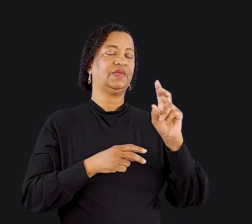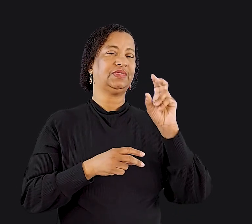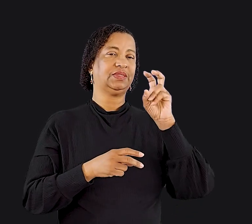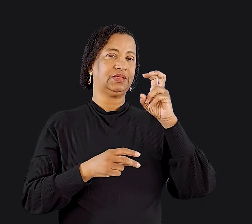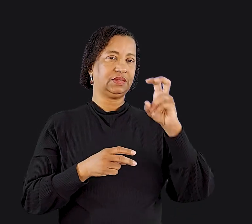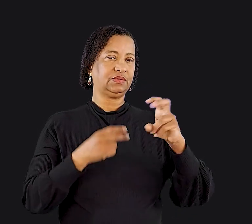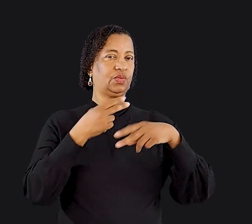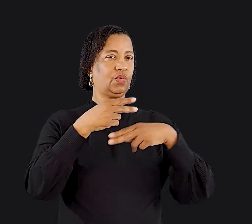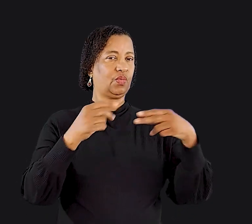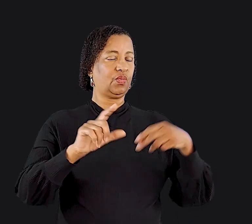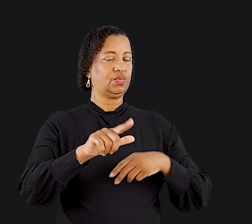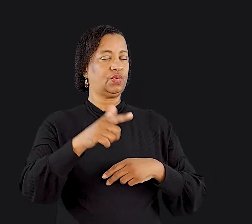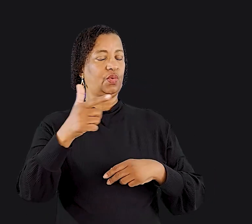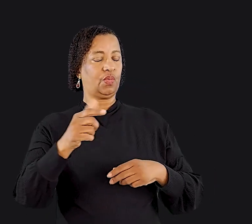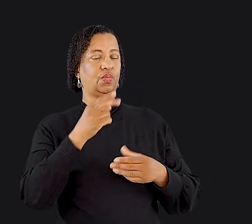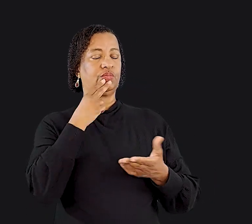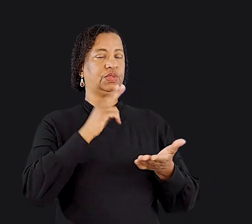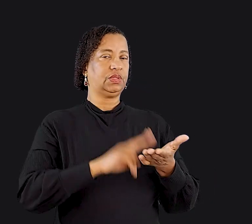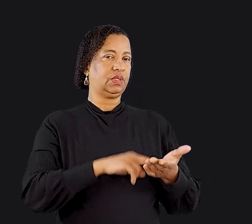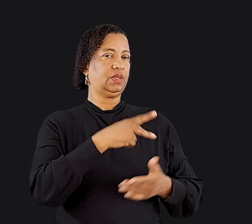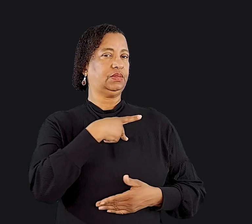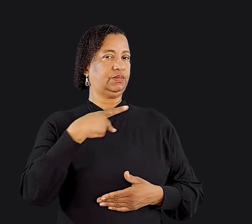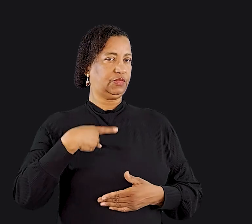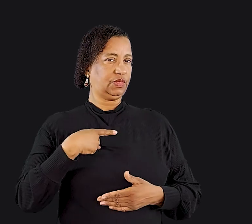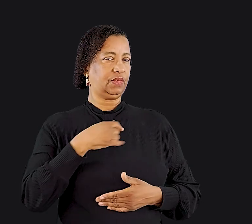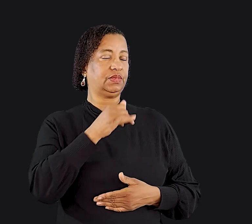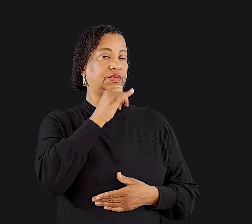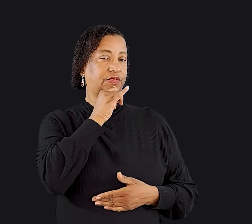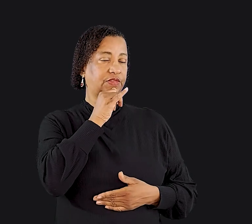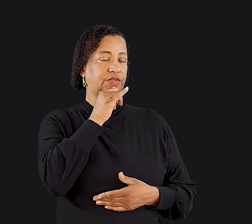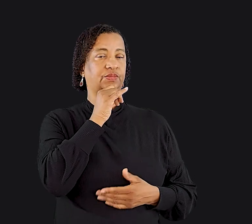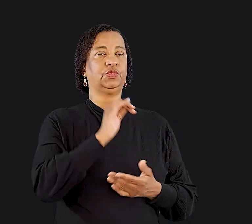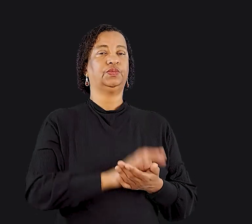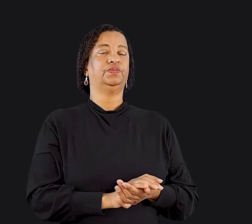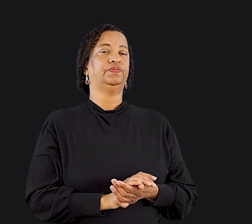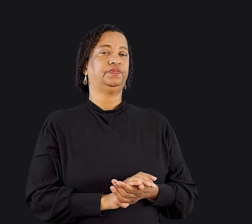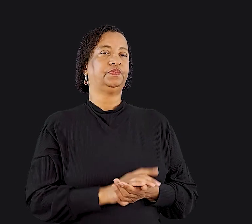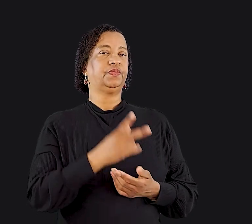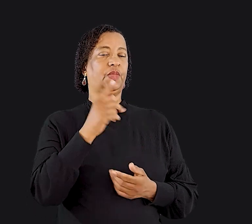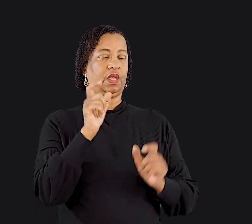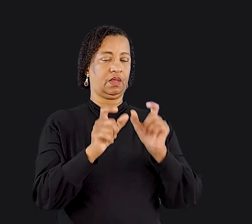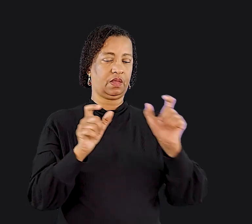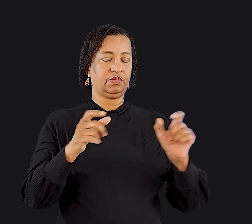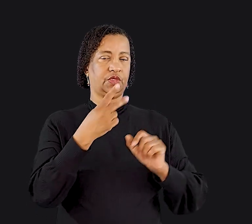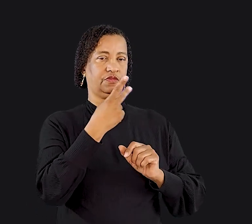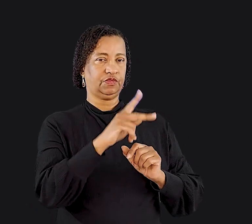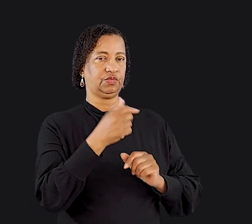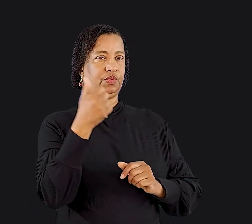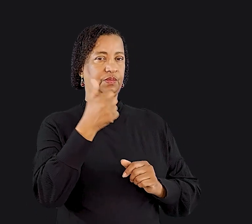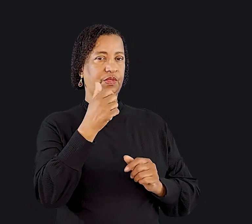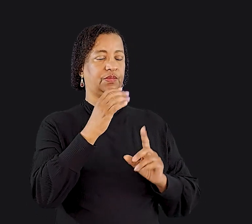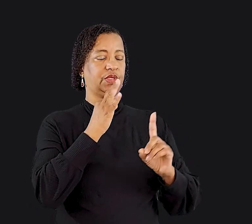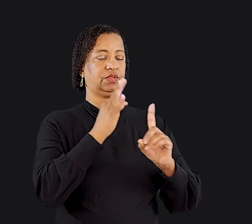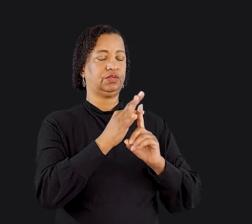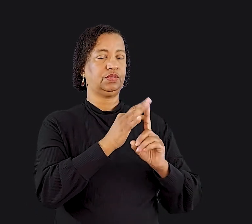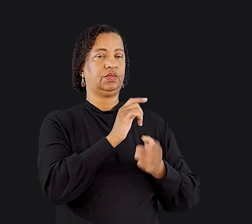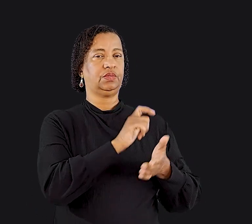5 outras questões nestas cartas pastorais. Por exemplo, através de suas palavras em 1 Timóteo